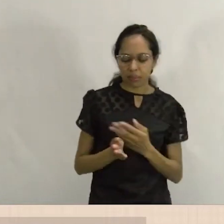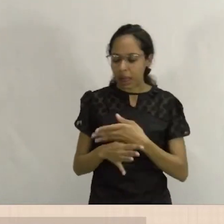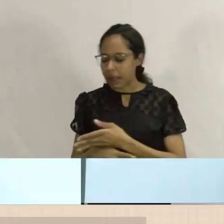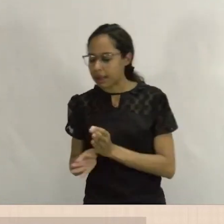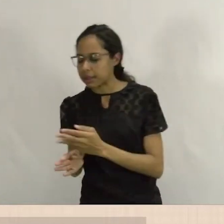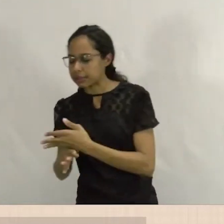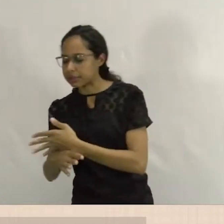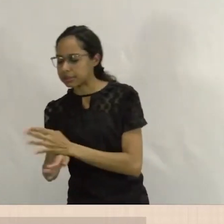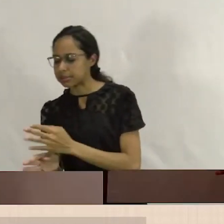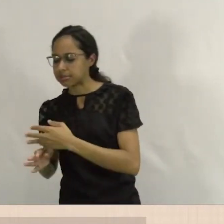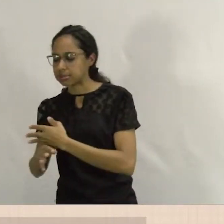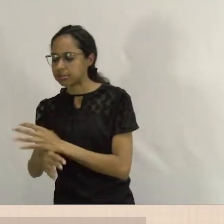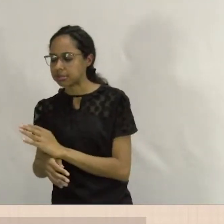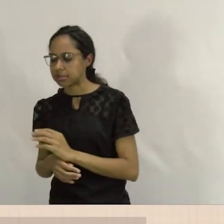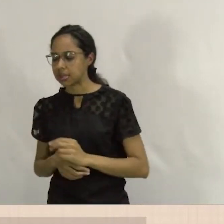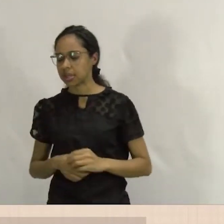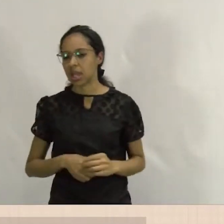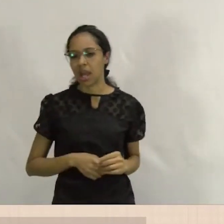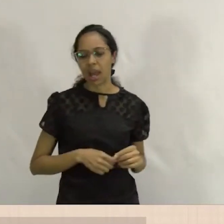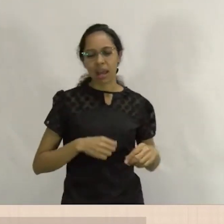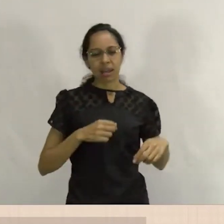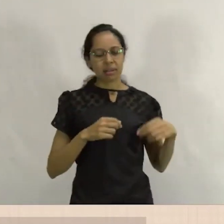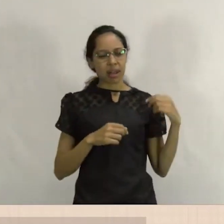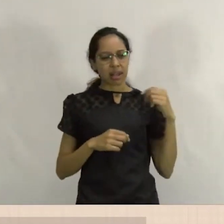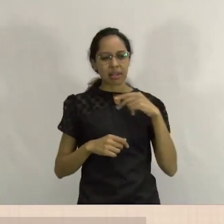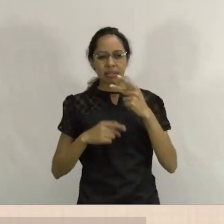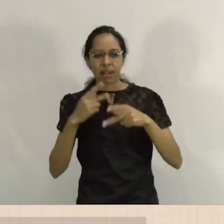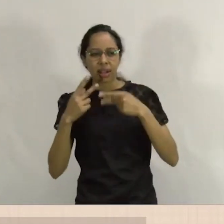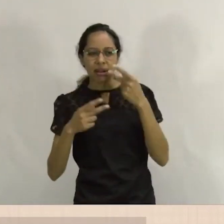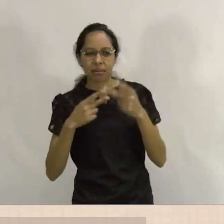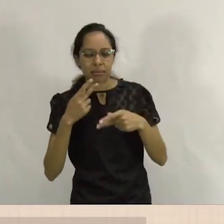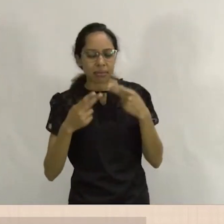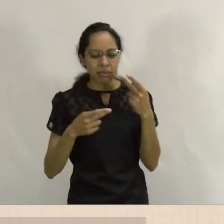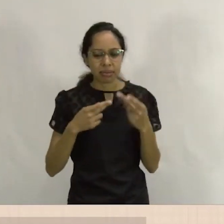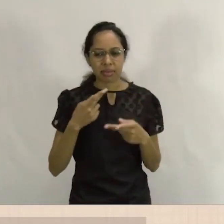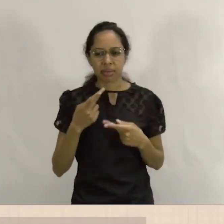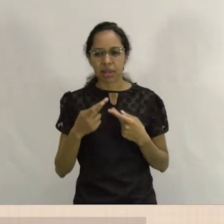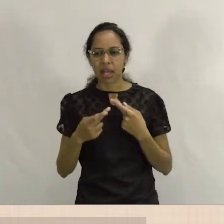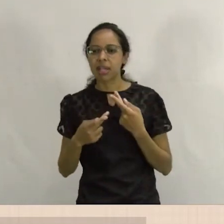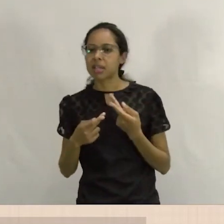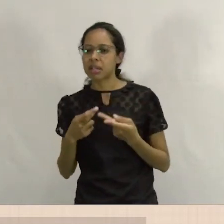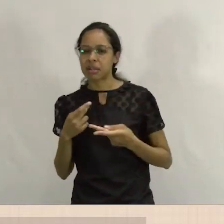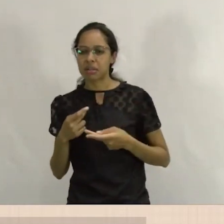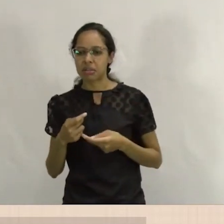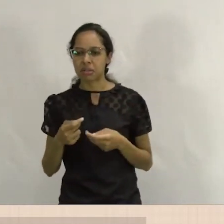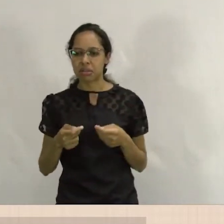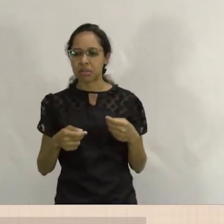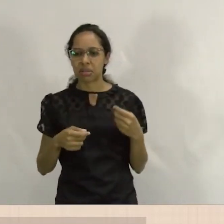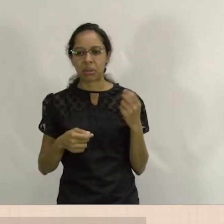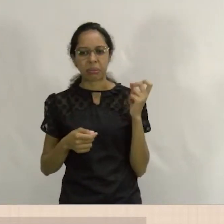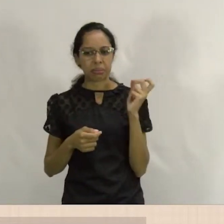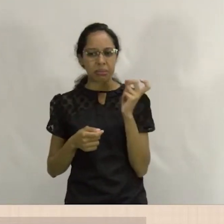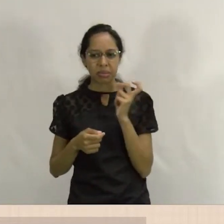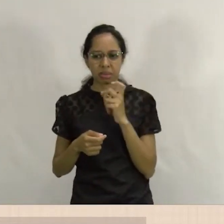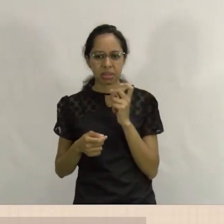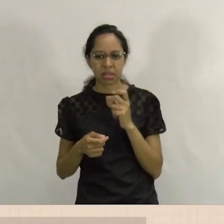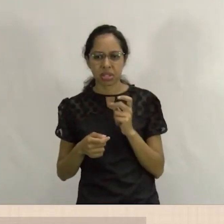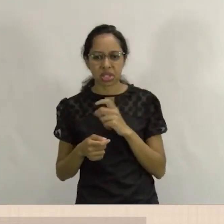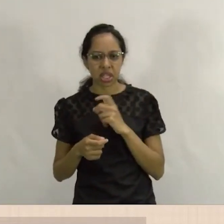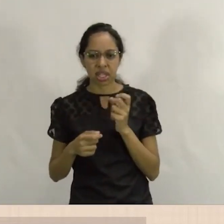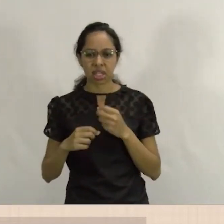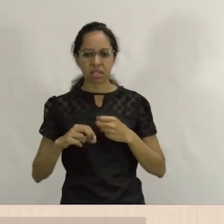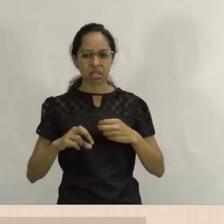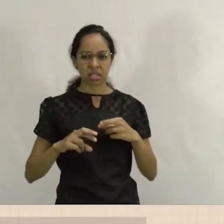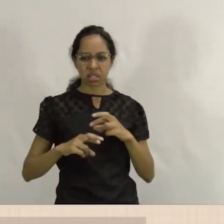loquacidade frívola. Irmãos, são palavras inúteis, palavras que não produzem